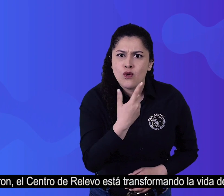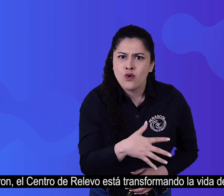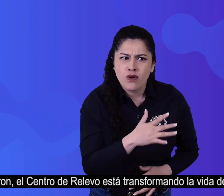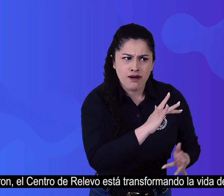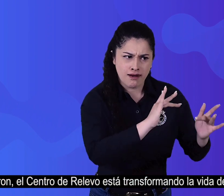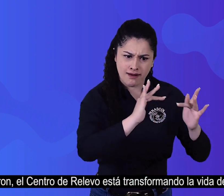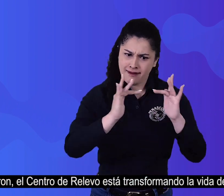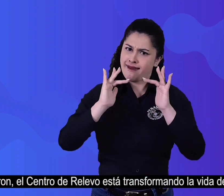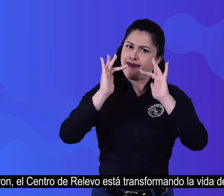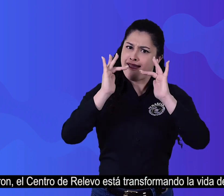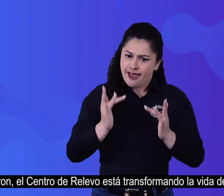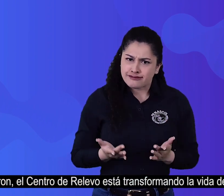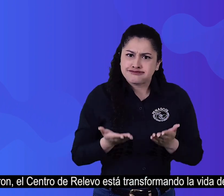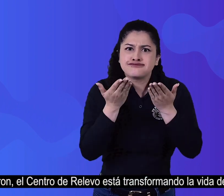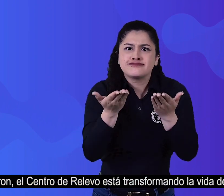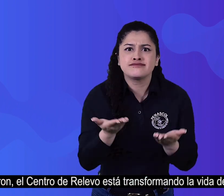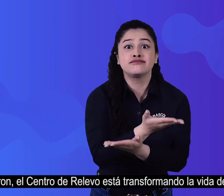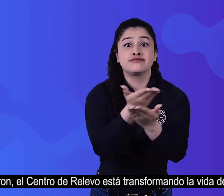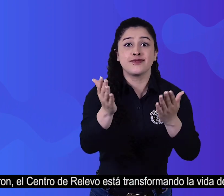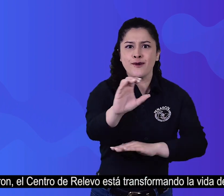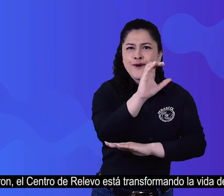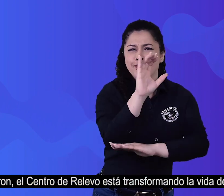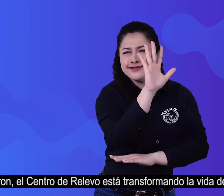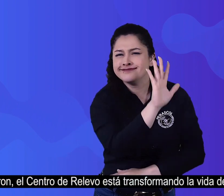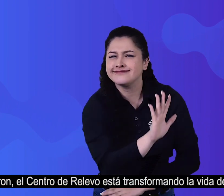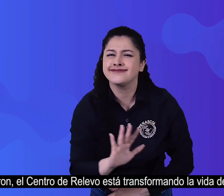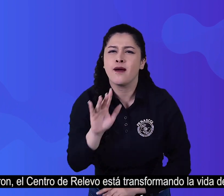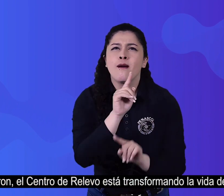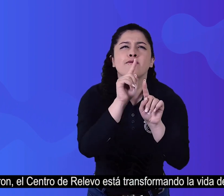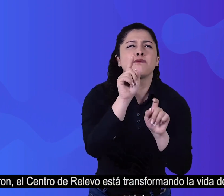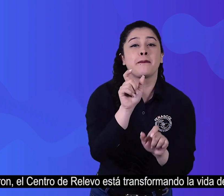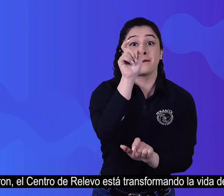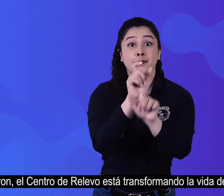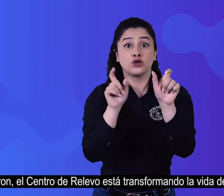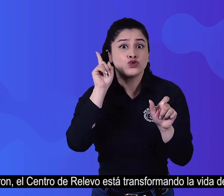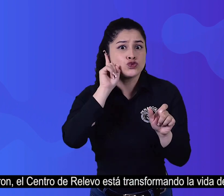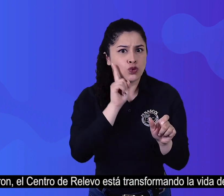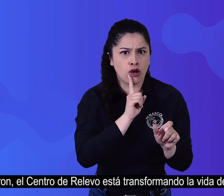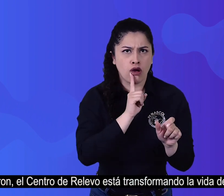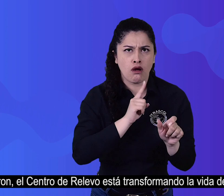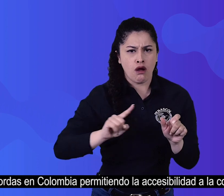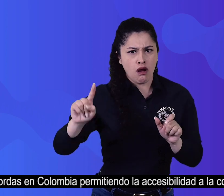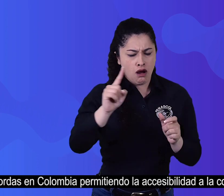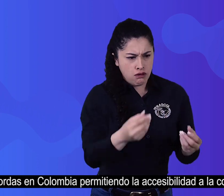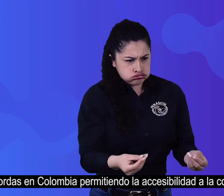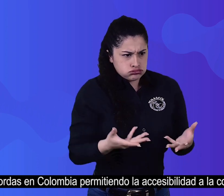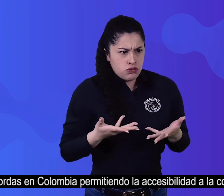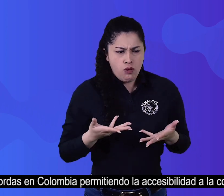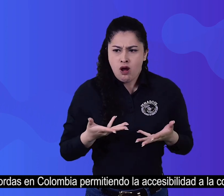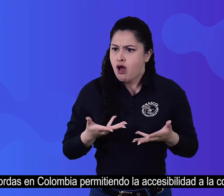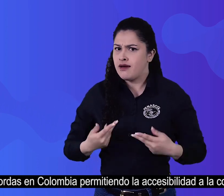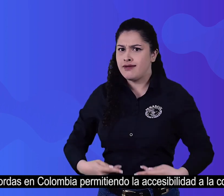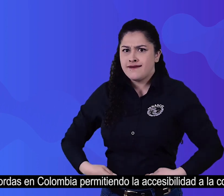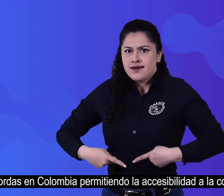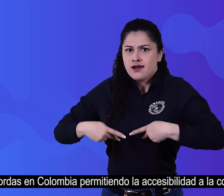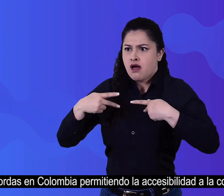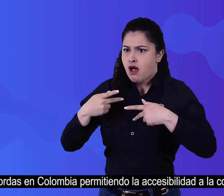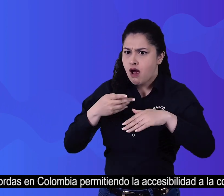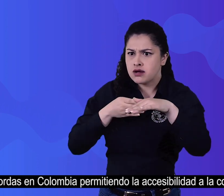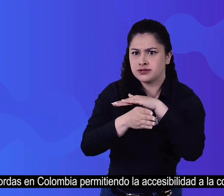¿Vieron? El Centro de Relevo está transformando la vida de las personas sordas en Colombia,